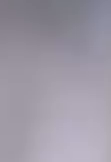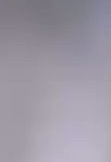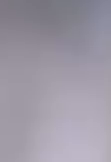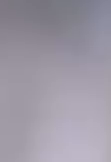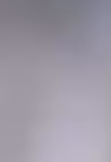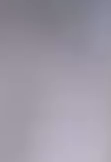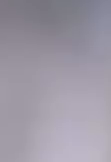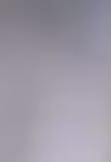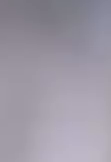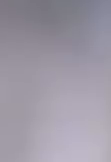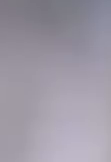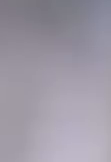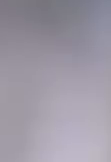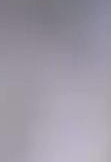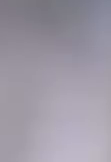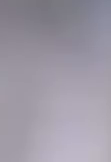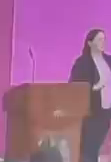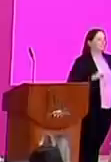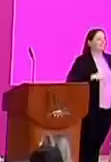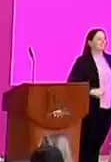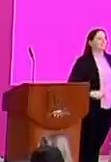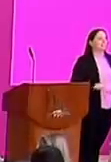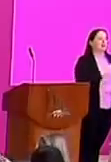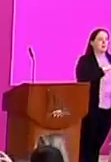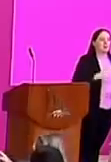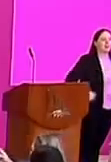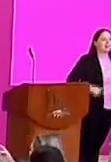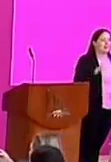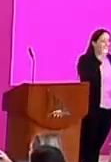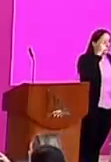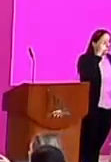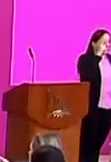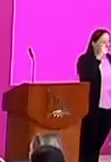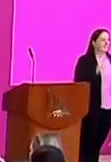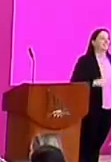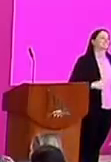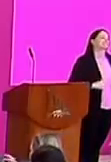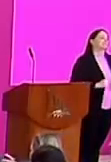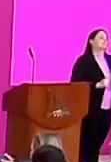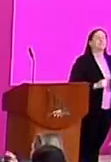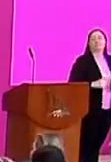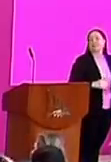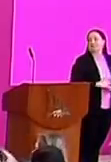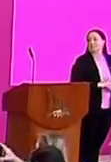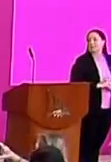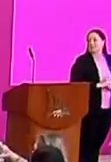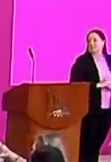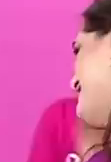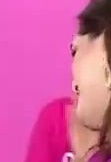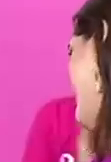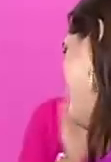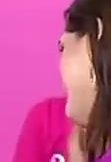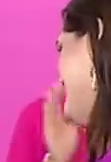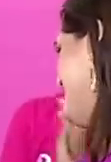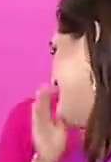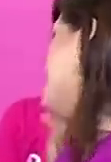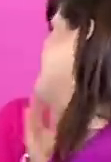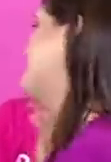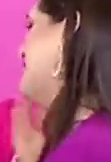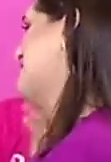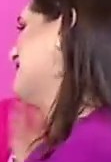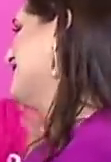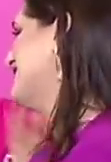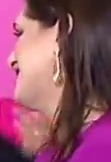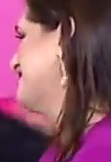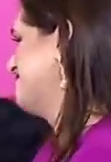feminino, à proteção de mulheres grávidas e à promoção da saúde menstrual. No início do evento, Bolsonaro vestia uma gravata escura,